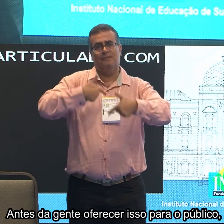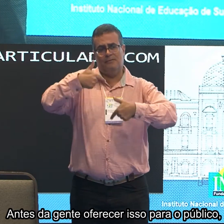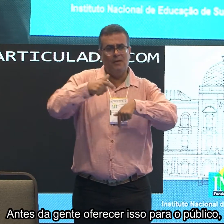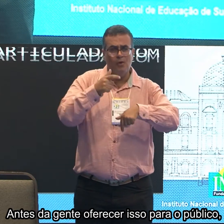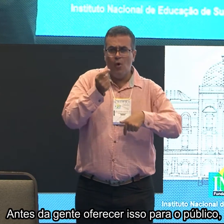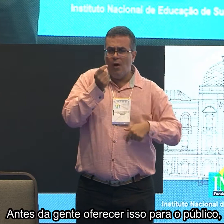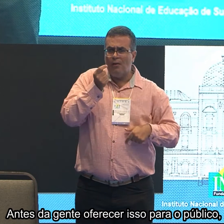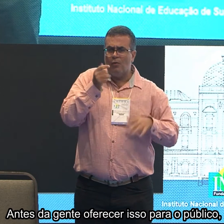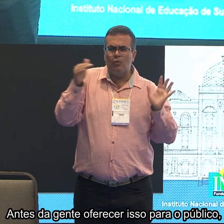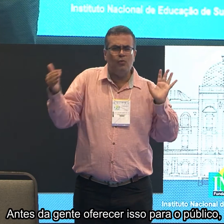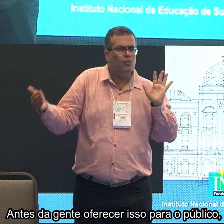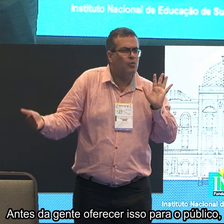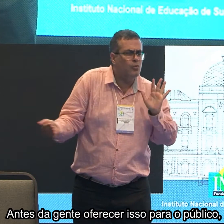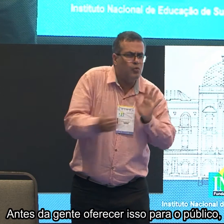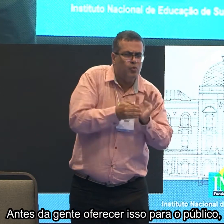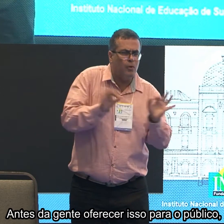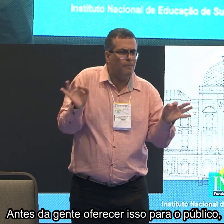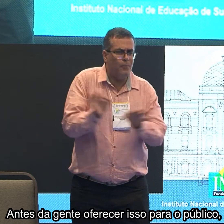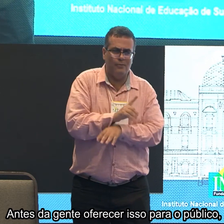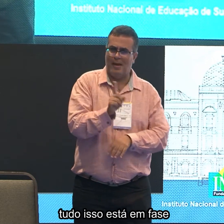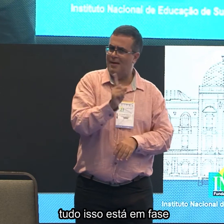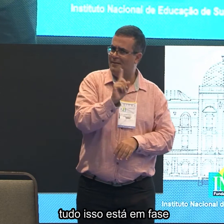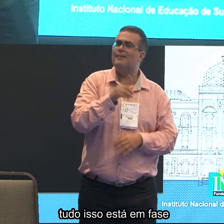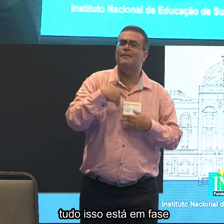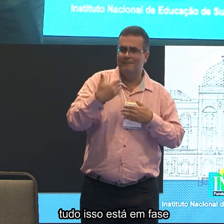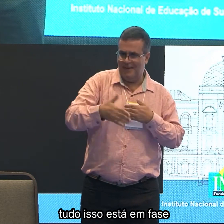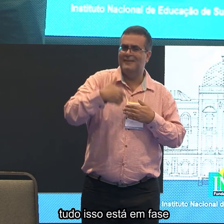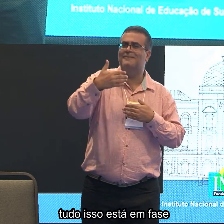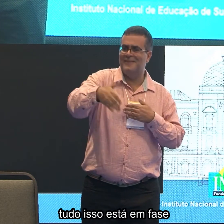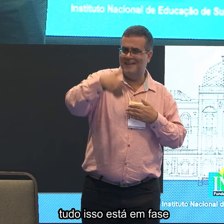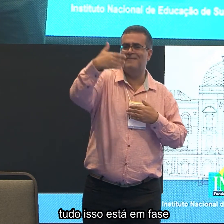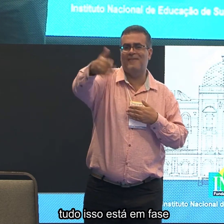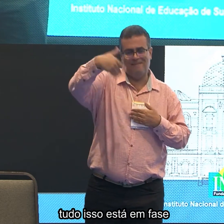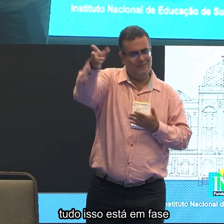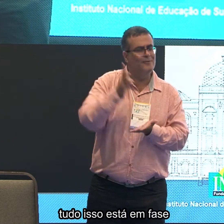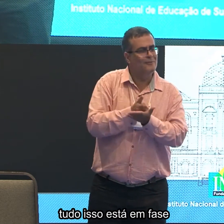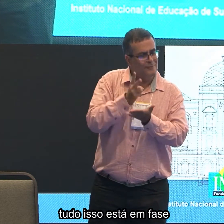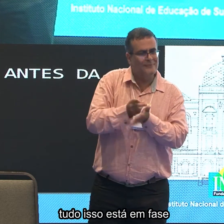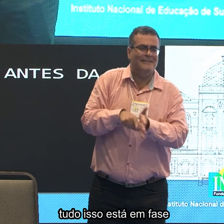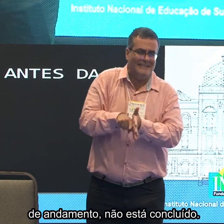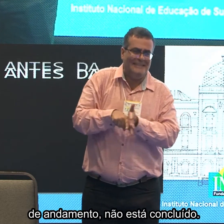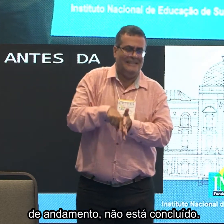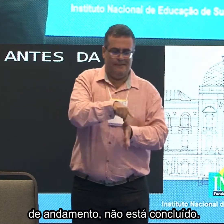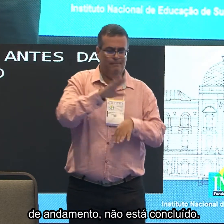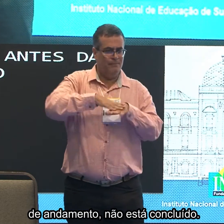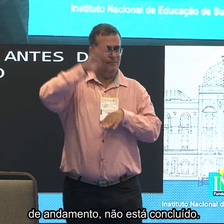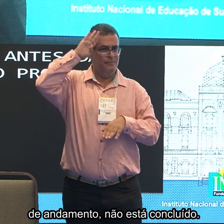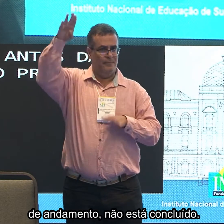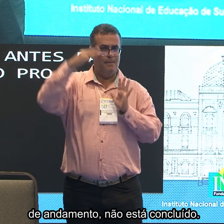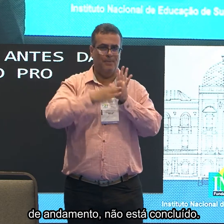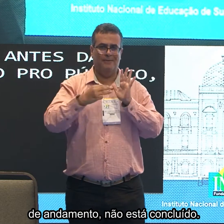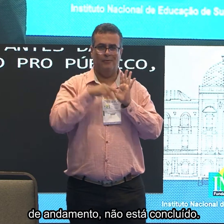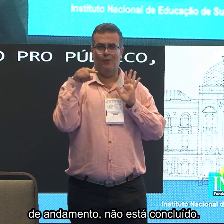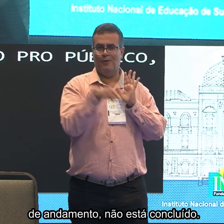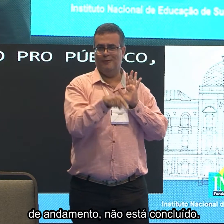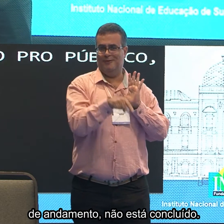Antes da gente oferecer isso para o público, tudo isso está em fase ainda de andamento, ainda está em andamento, não